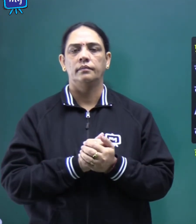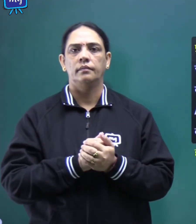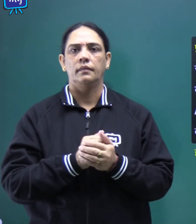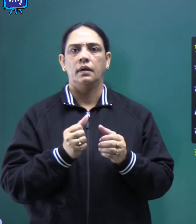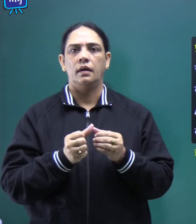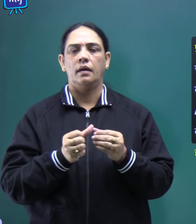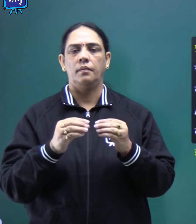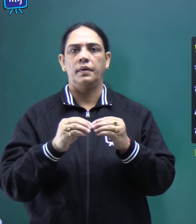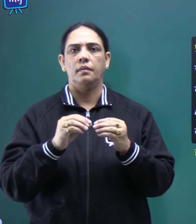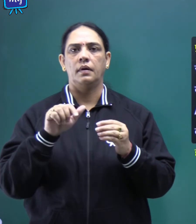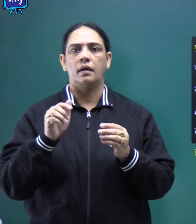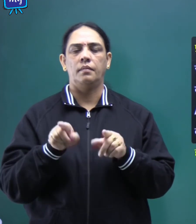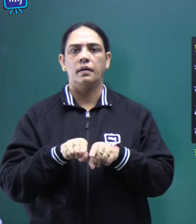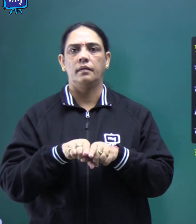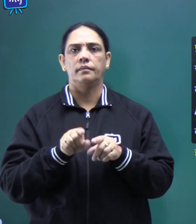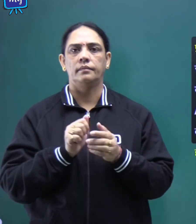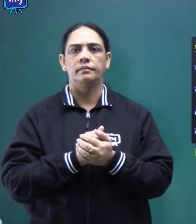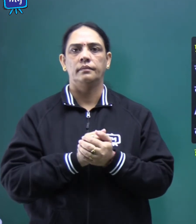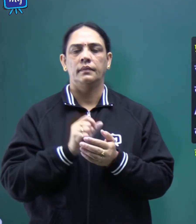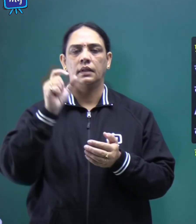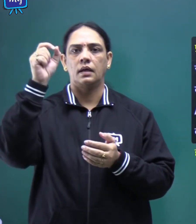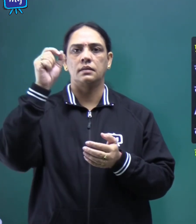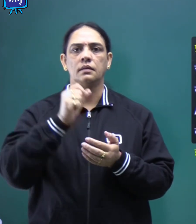ए बी बराबर 10